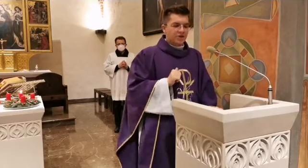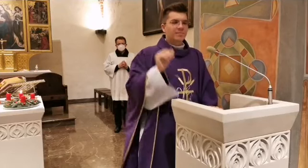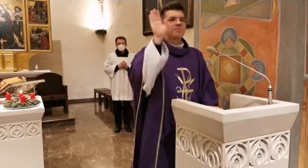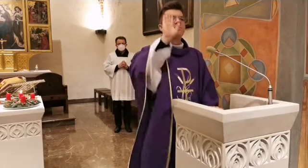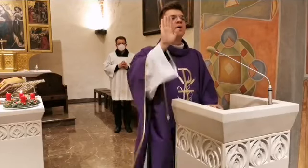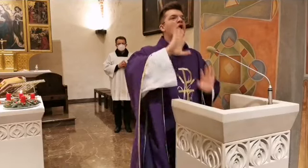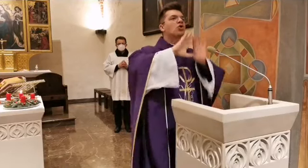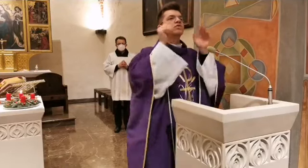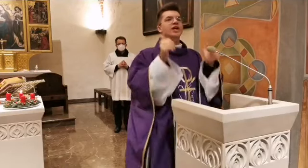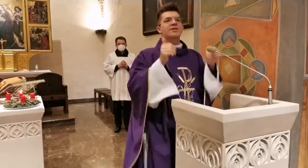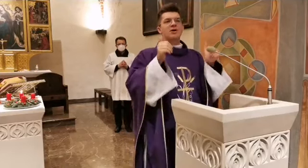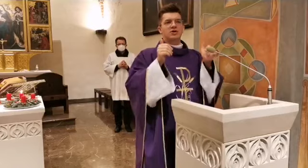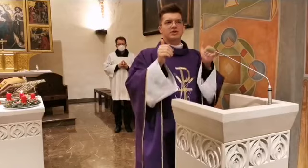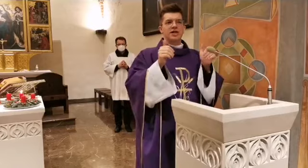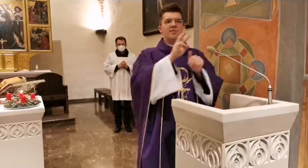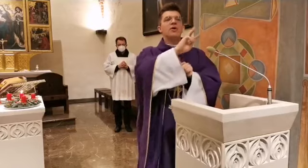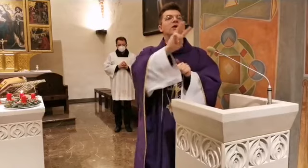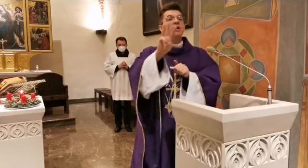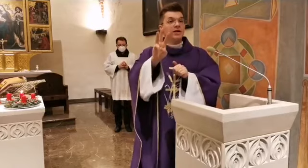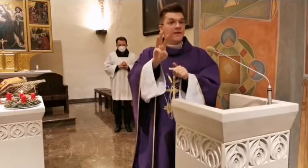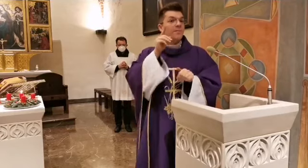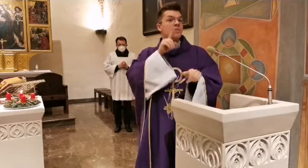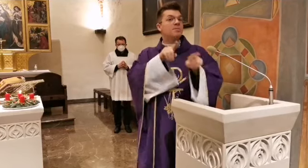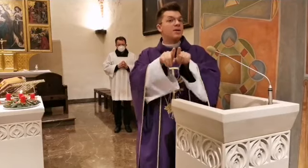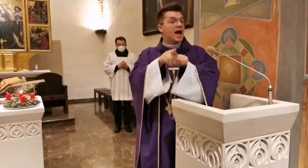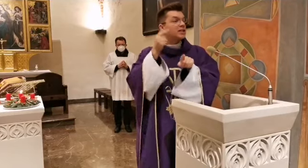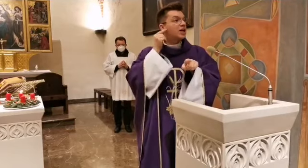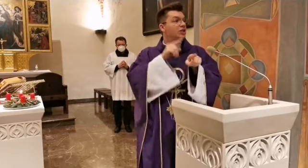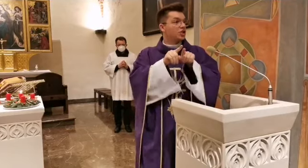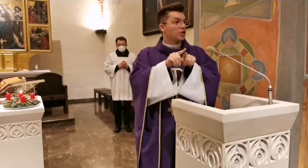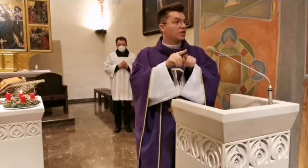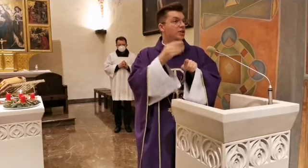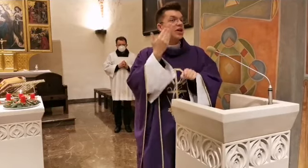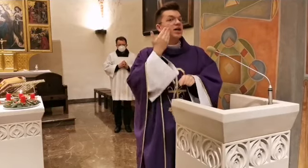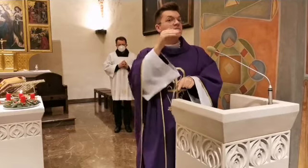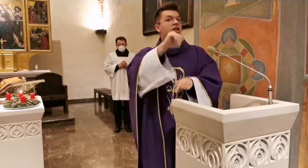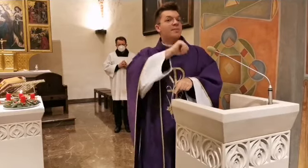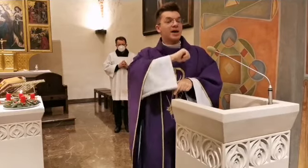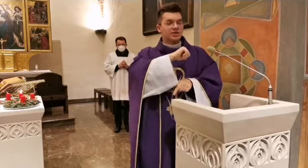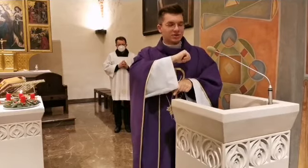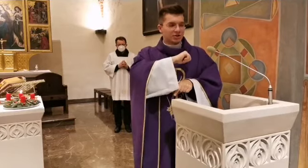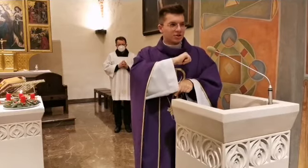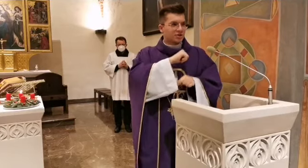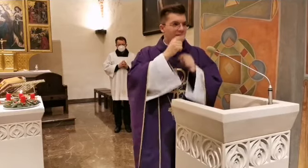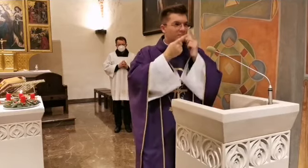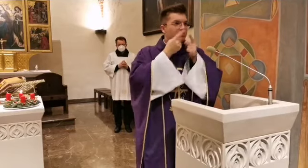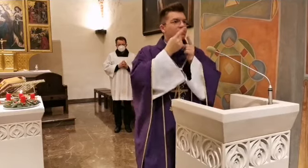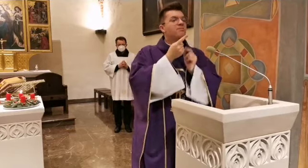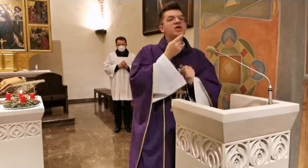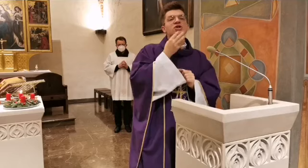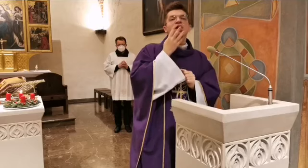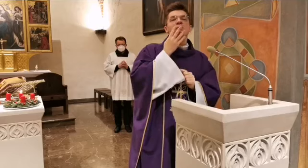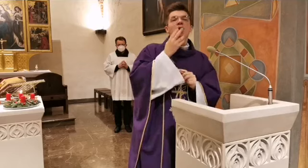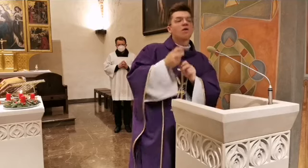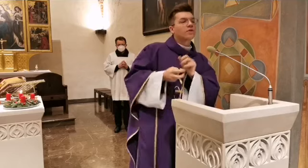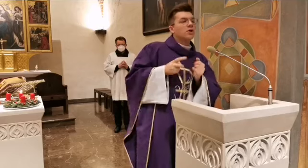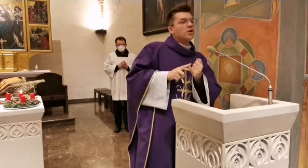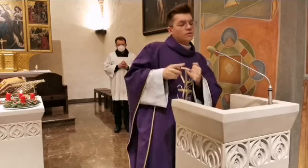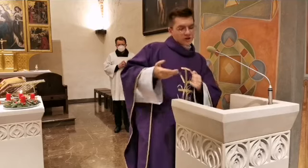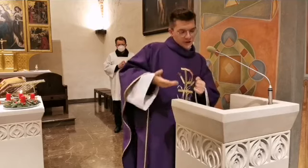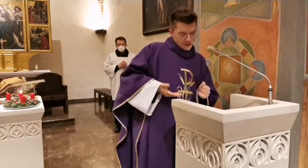Spowiadam się Bogu Wszechmogącemu i wam, bracia i siostry, że bardzo zgrzeszyłem myślą